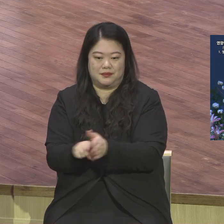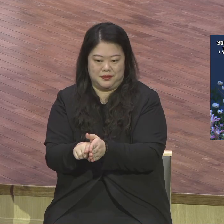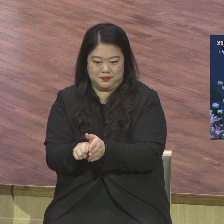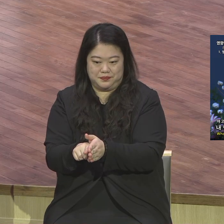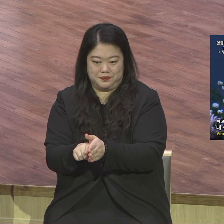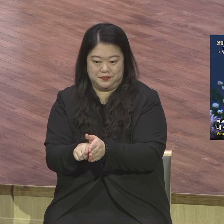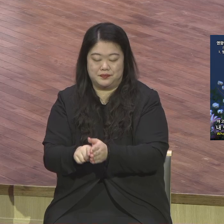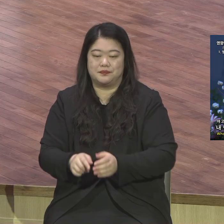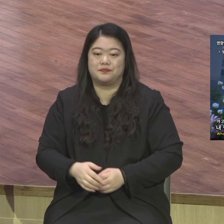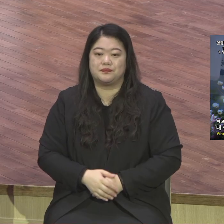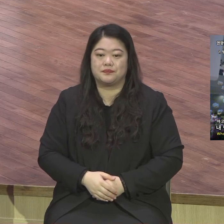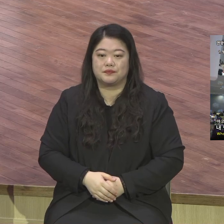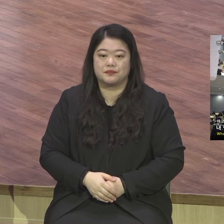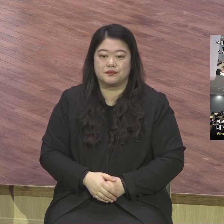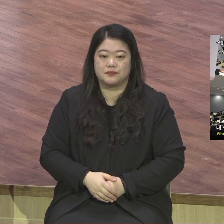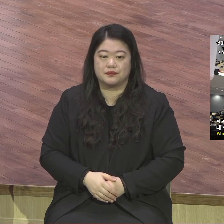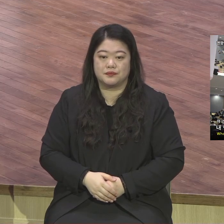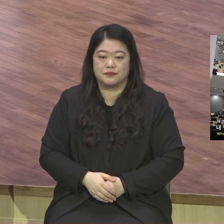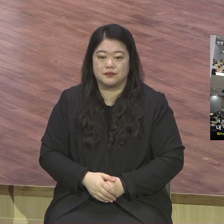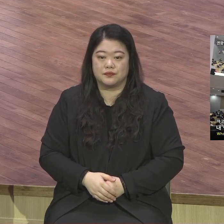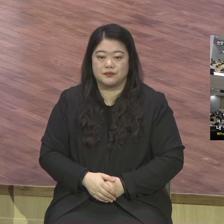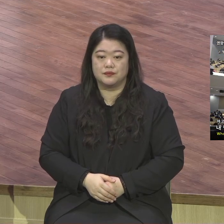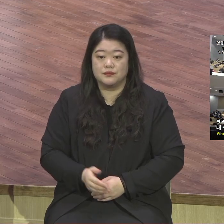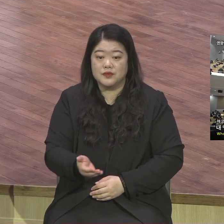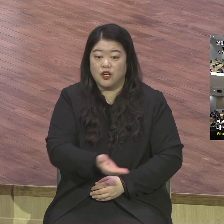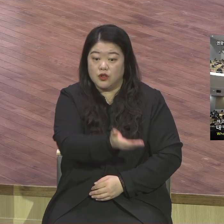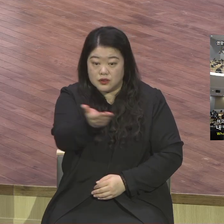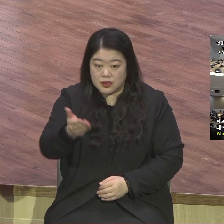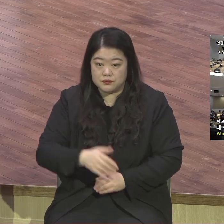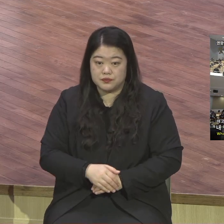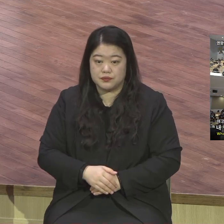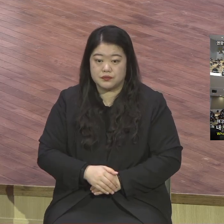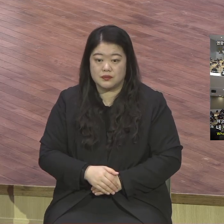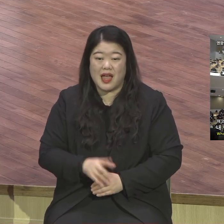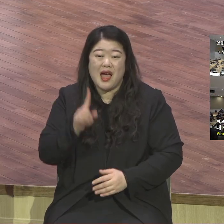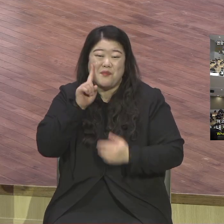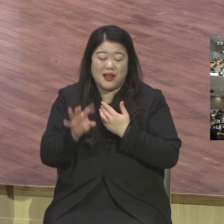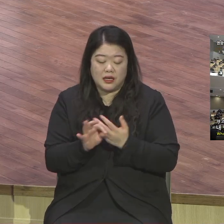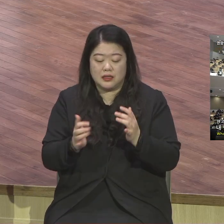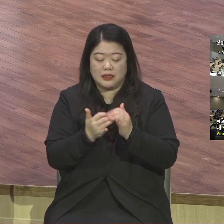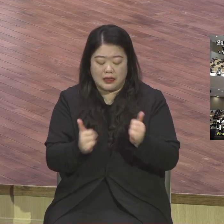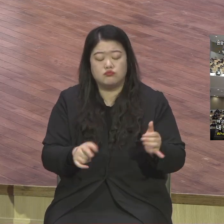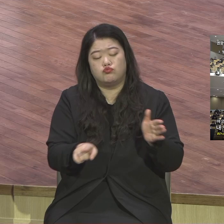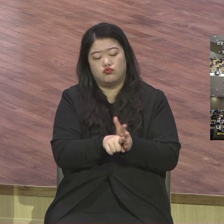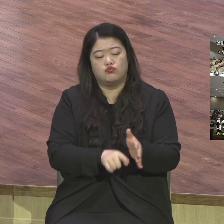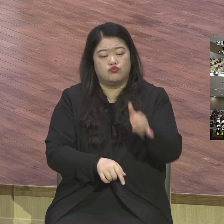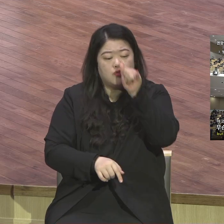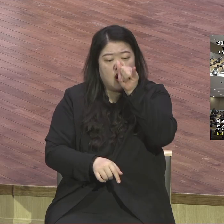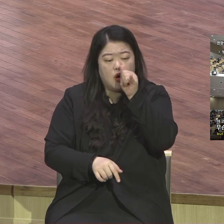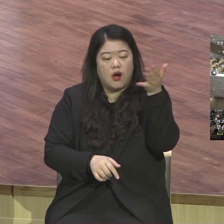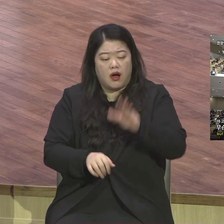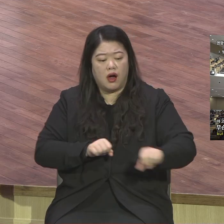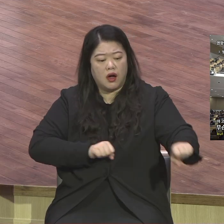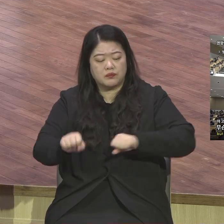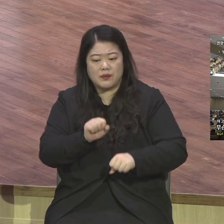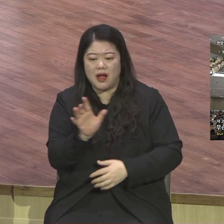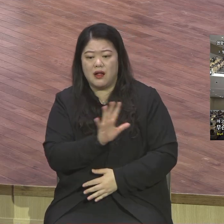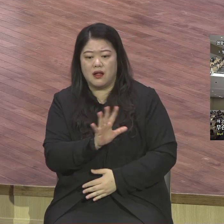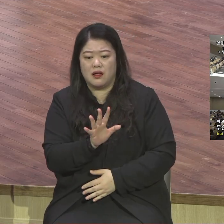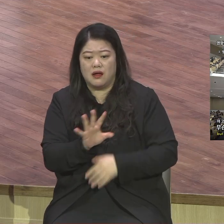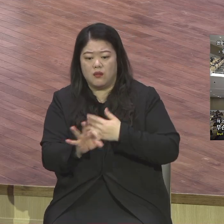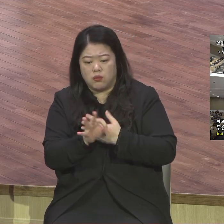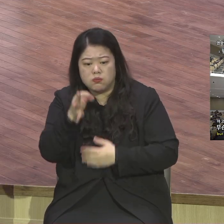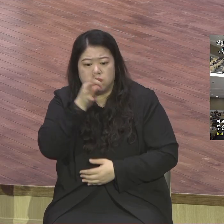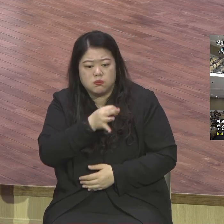믿음입니다. 14절 봅니다. 내 형제들아 만일 사람이 믿음이 있노라 하고 행함이 없으면 무슨